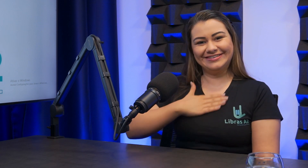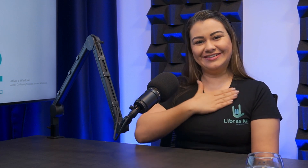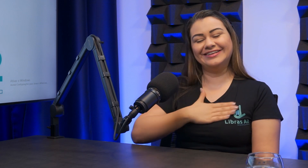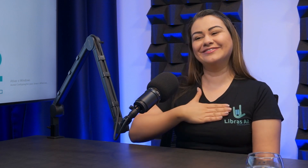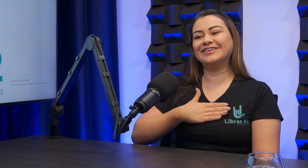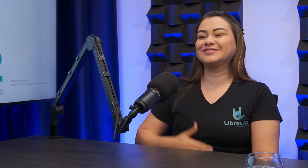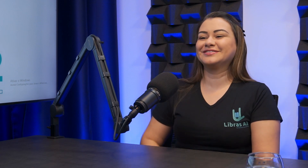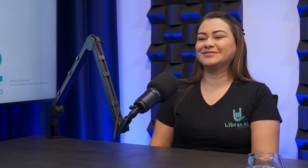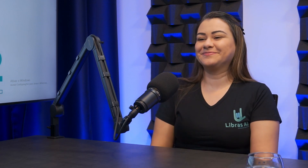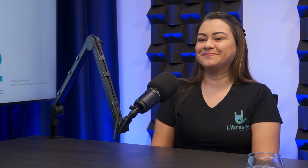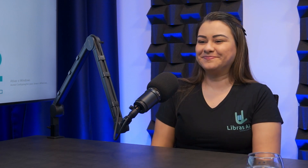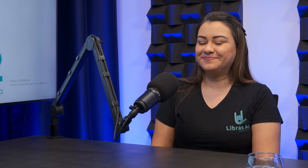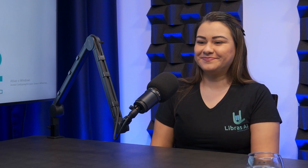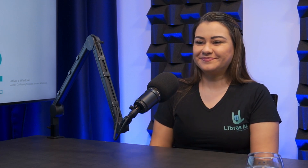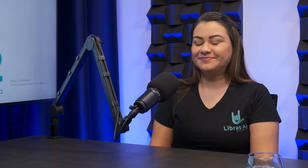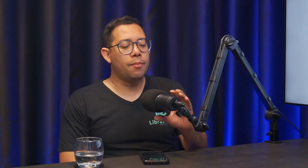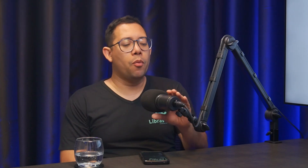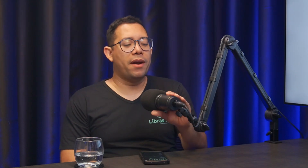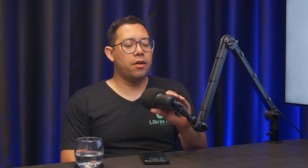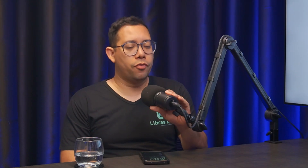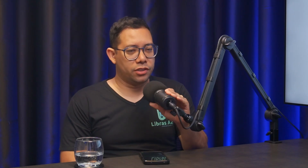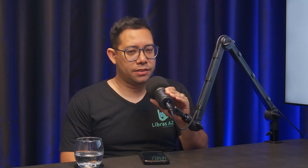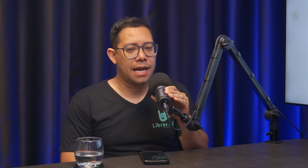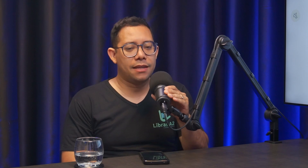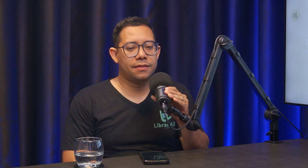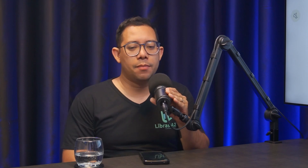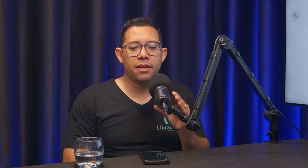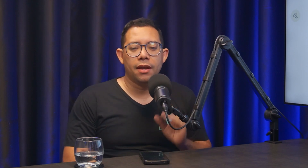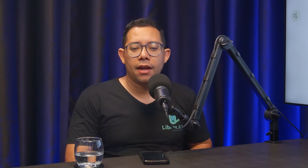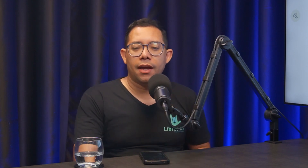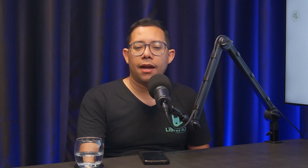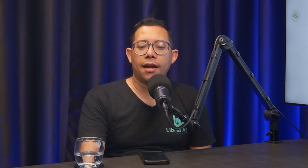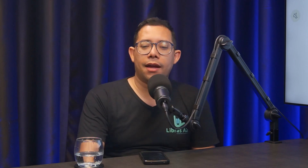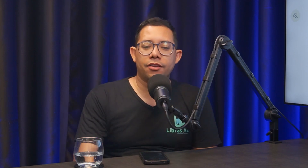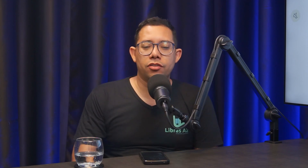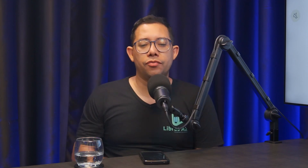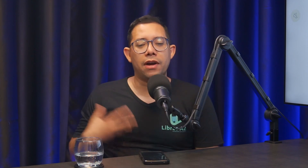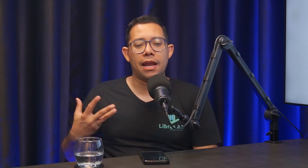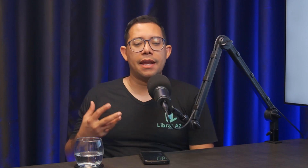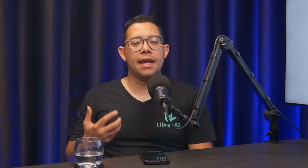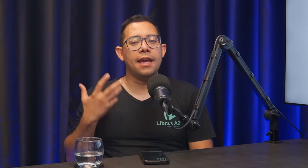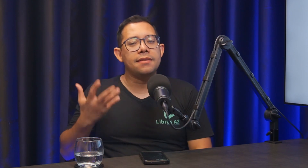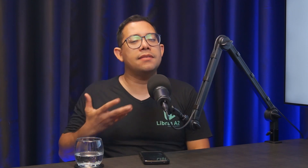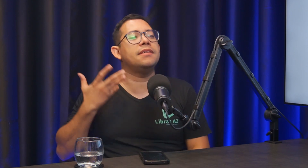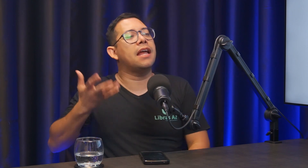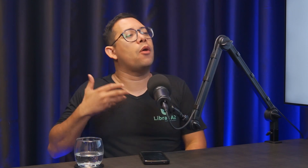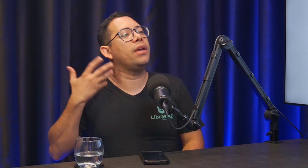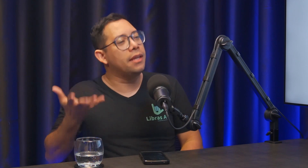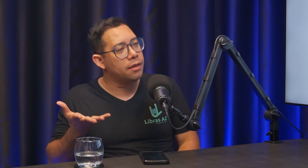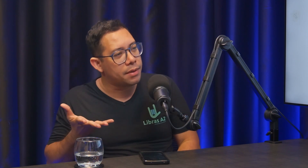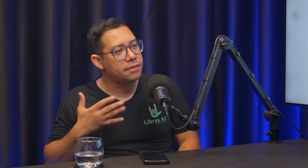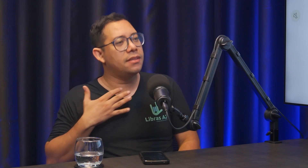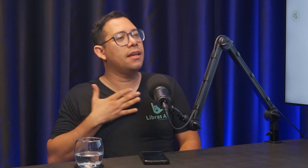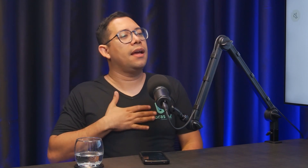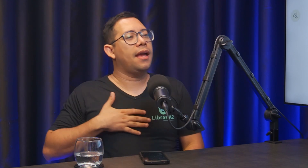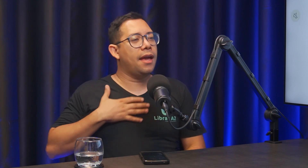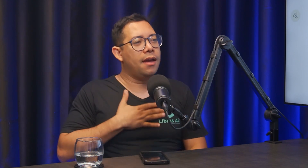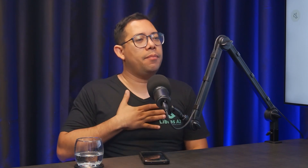e faço assim. Excelente. Então é bom para reforçar, né? Sempre a gente falar, né? Esse sinal em libras é, por